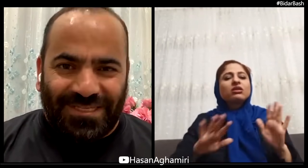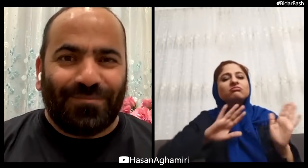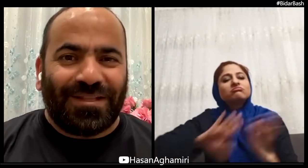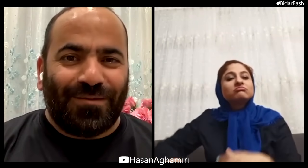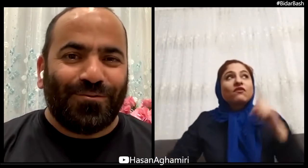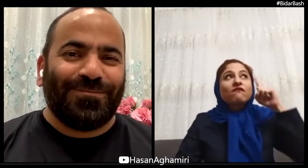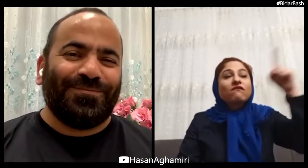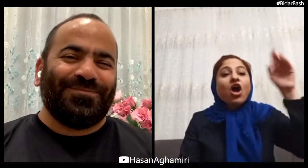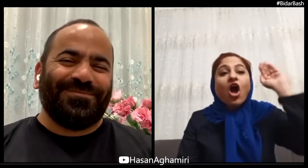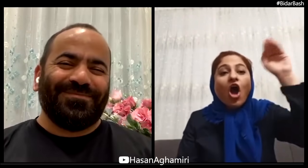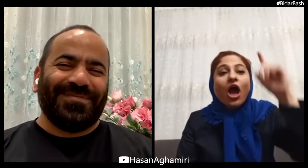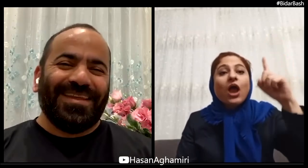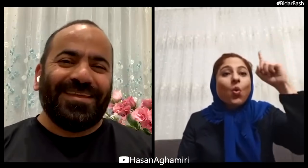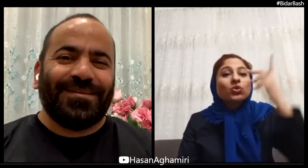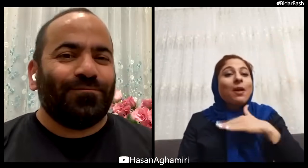میگیرید مطلبو؟